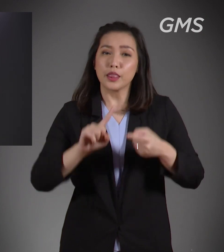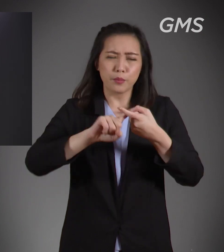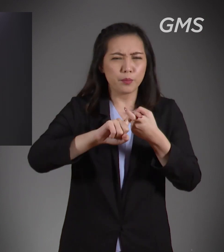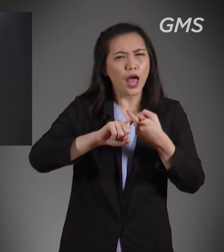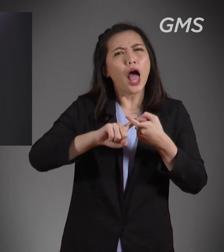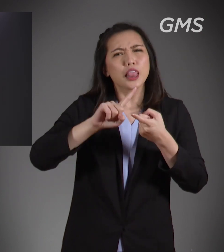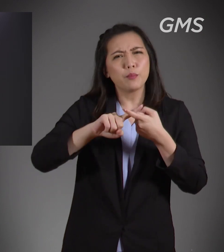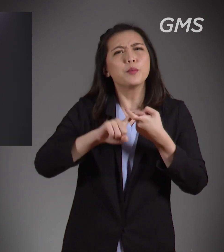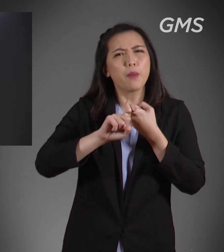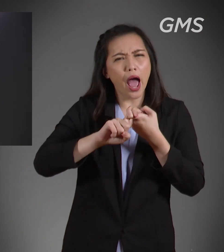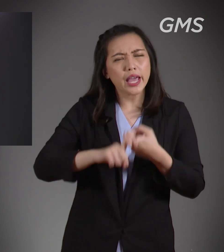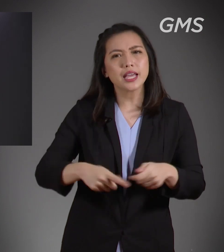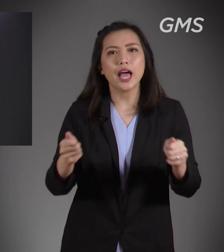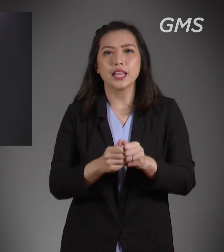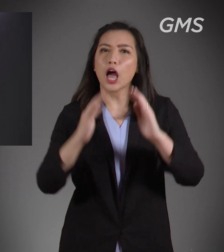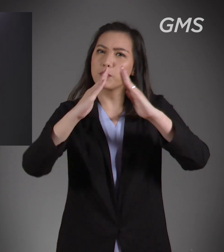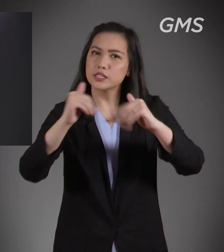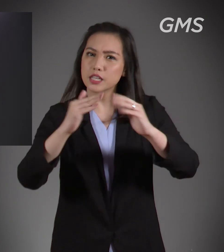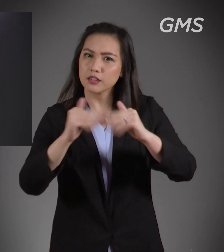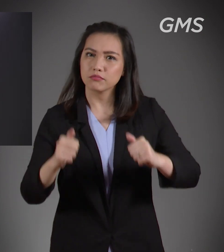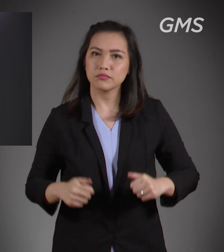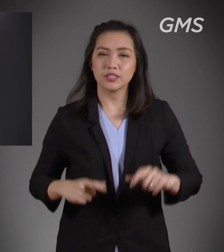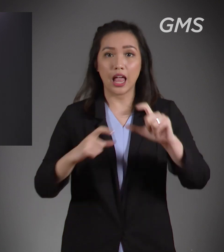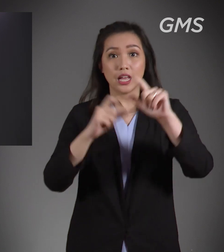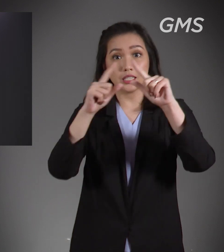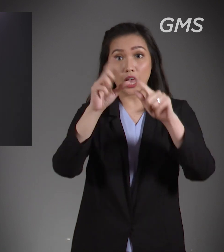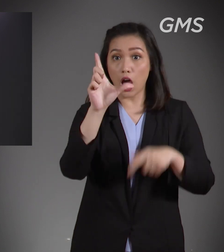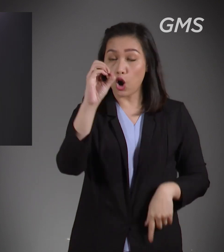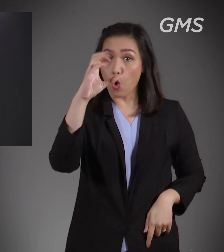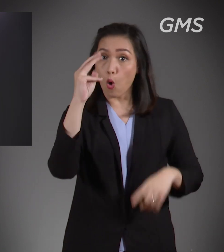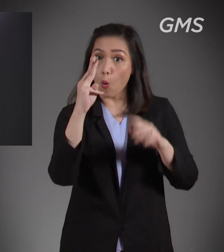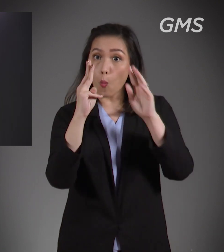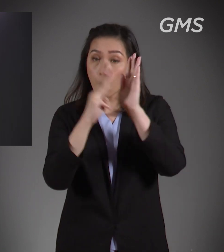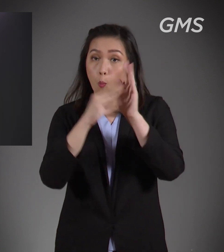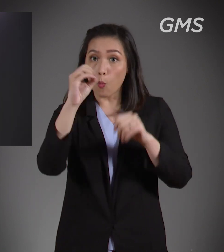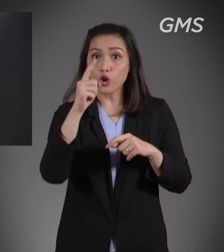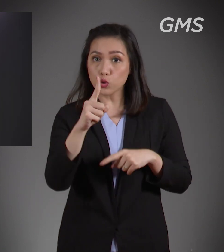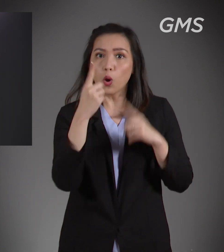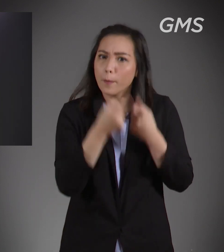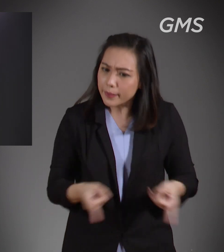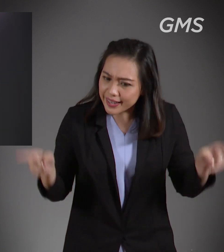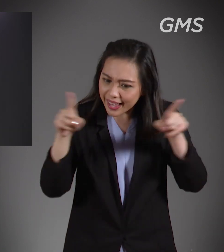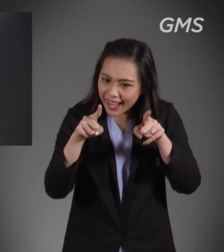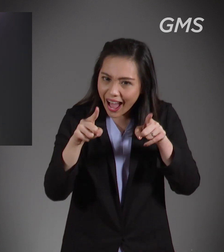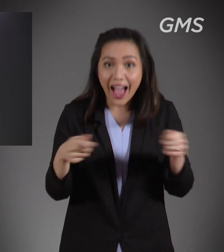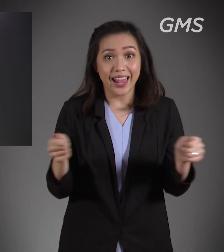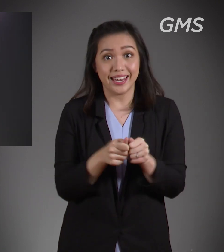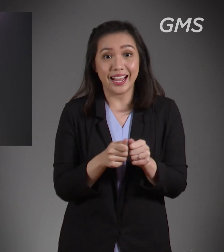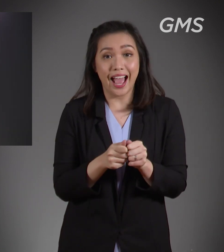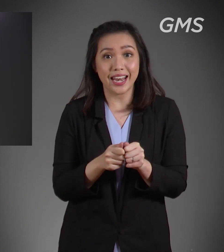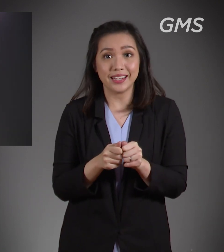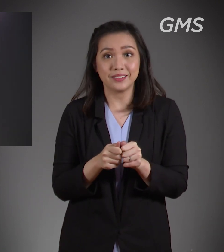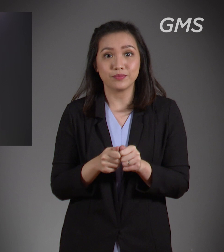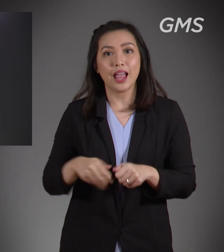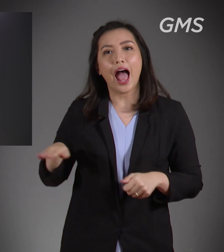atau menikahi seorang putri Firaun. Jadi hubungan yang namanya Israel dengan